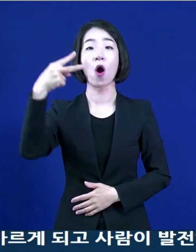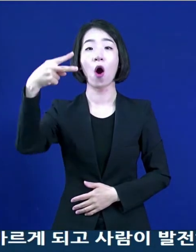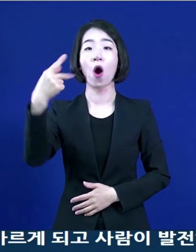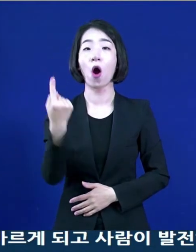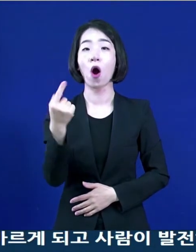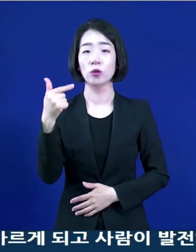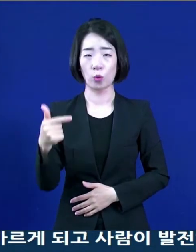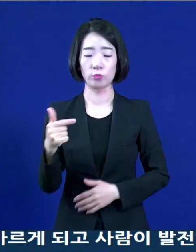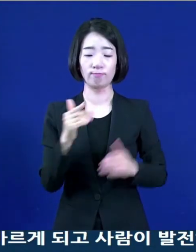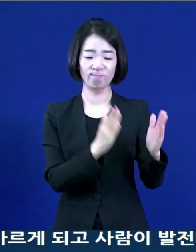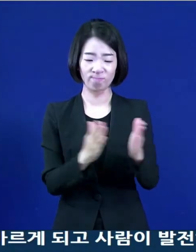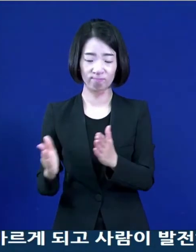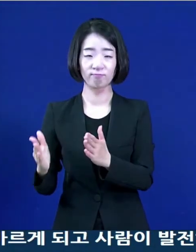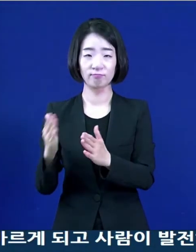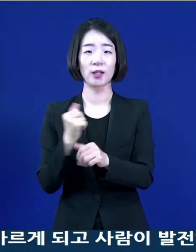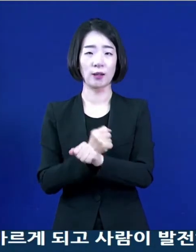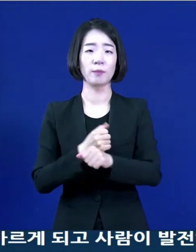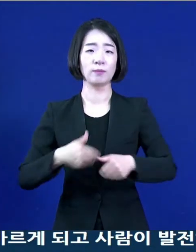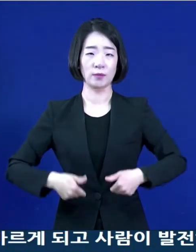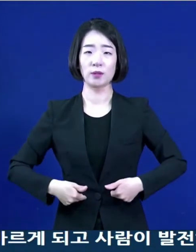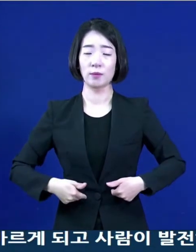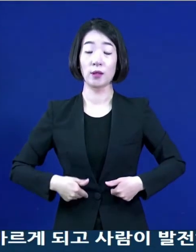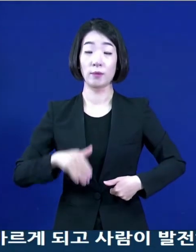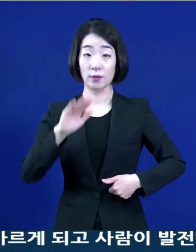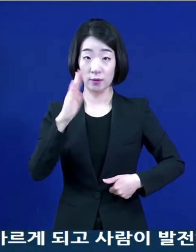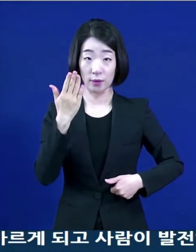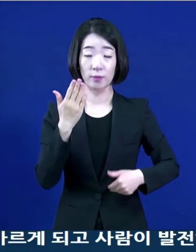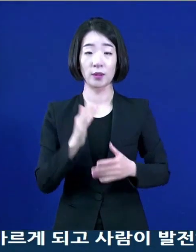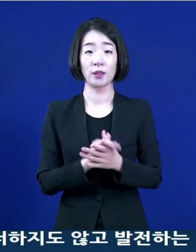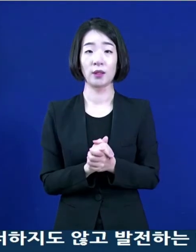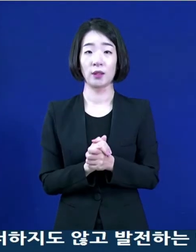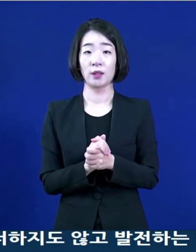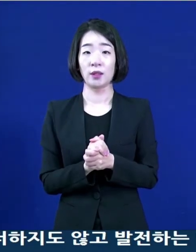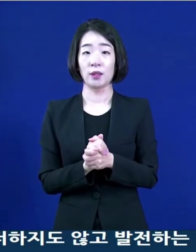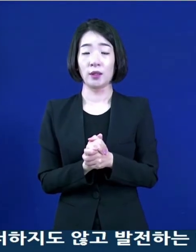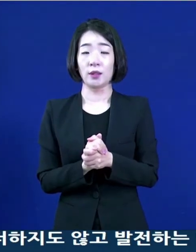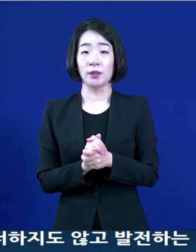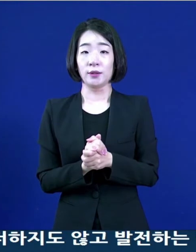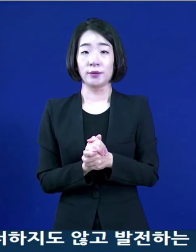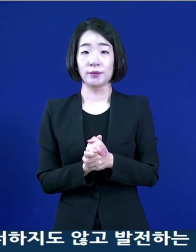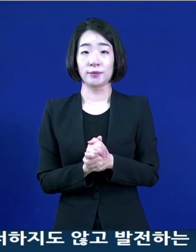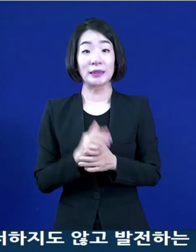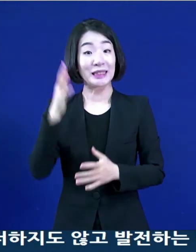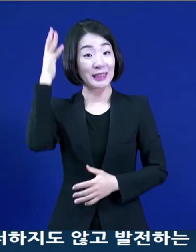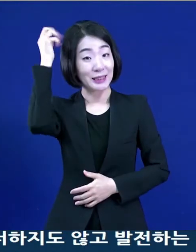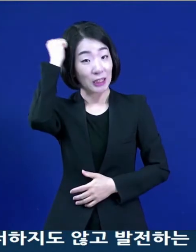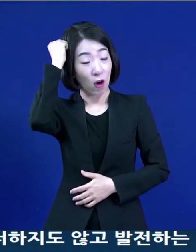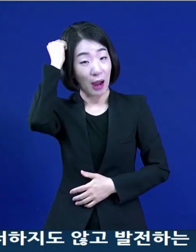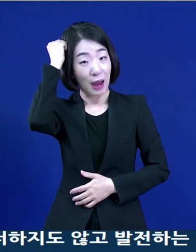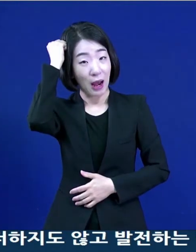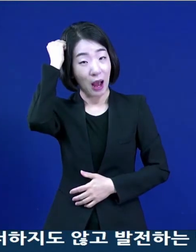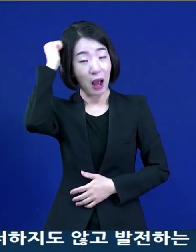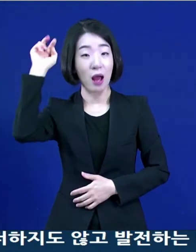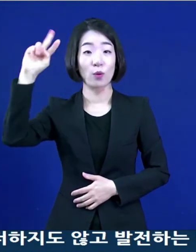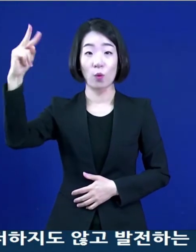정돈해도 발전이 일어납니다. 자, 올해 표 기억하라,